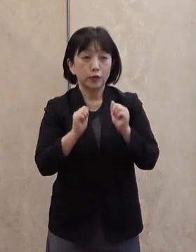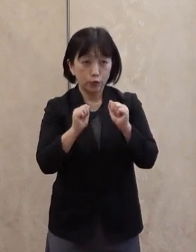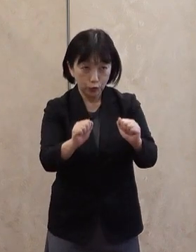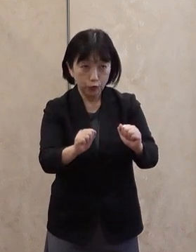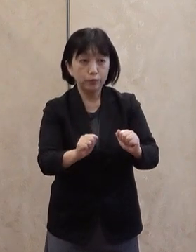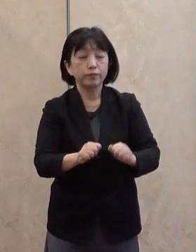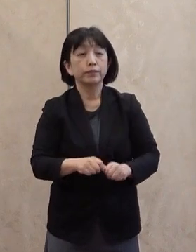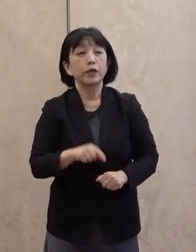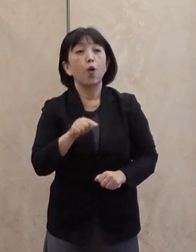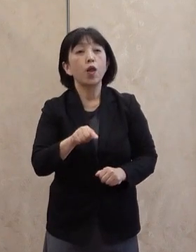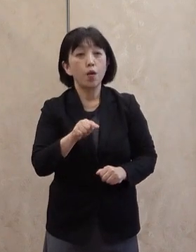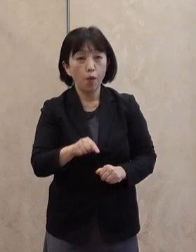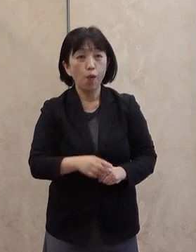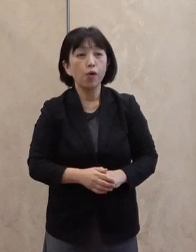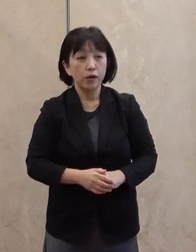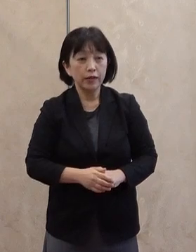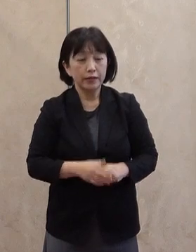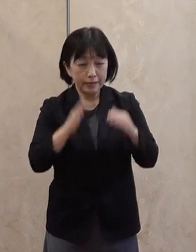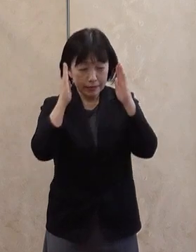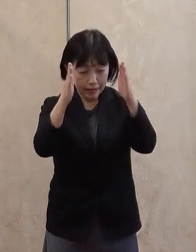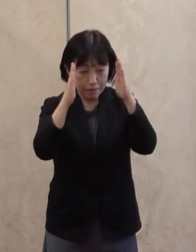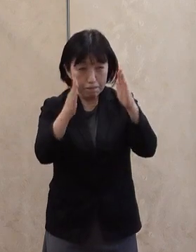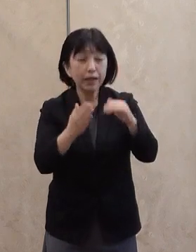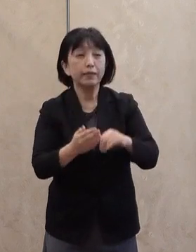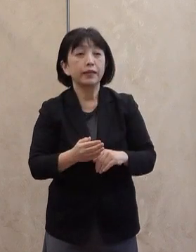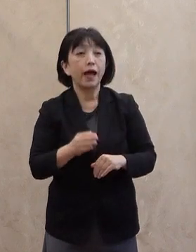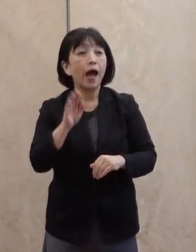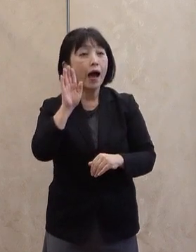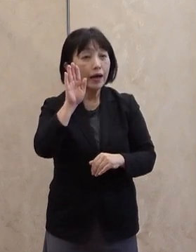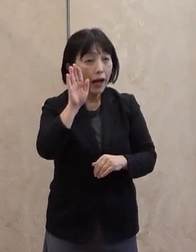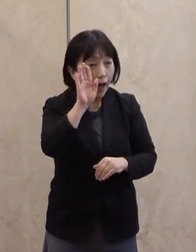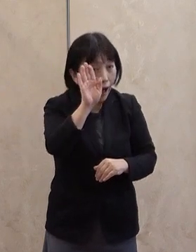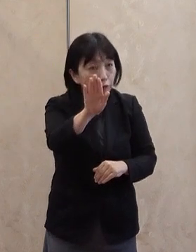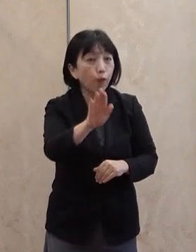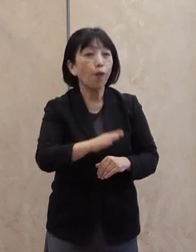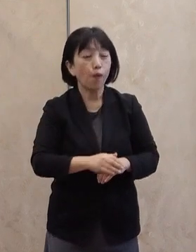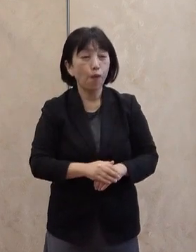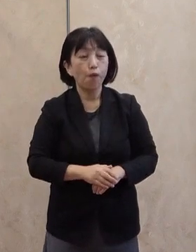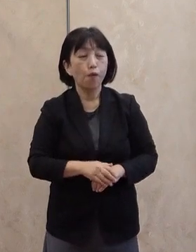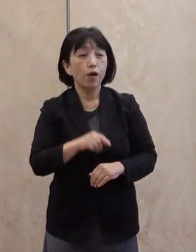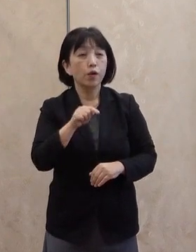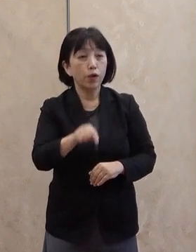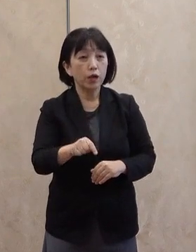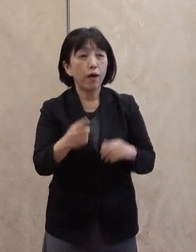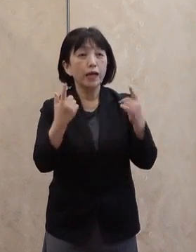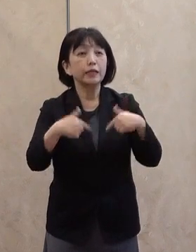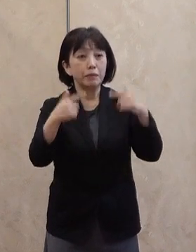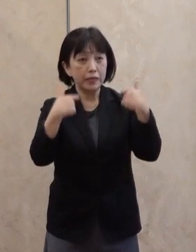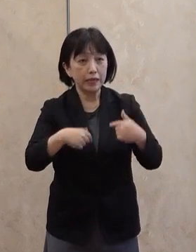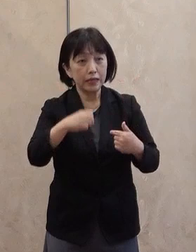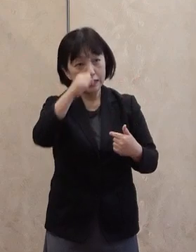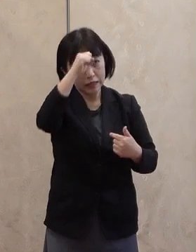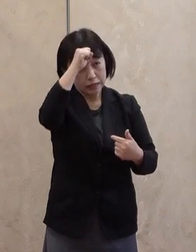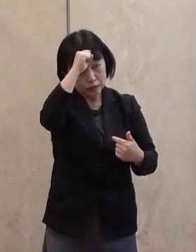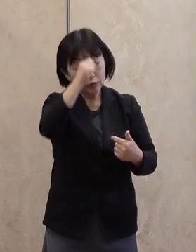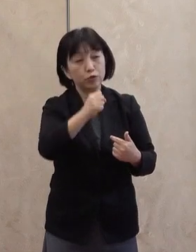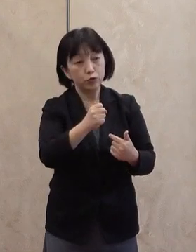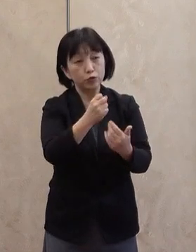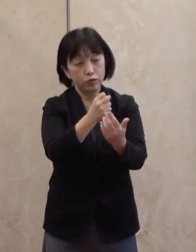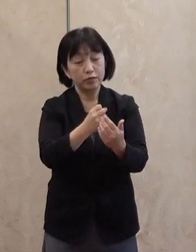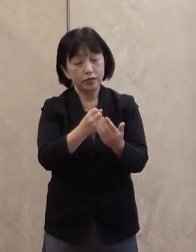ていくということを尽くした上で、 まあ、これは日々やっぱり重症病床も変わってきます